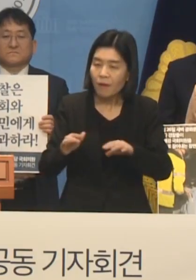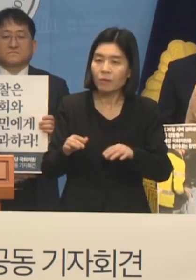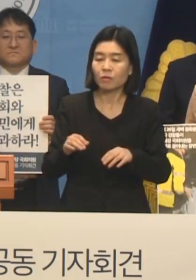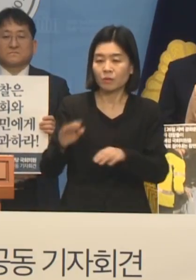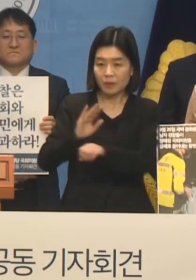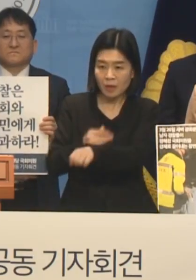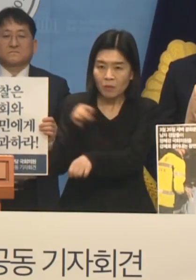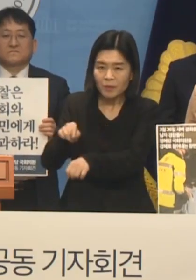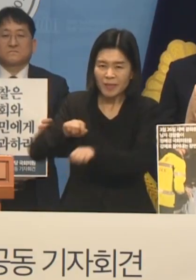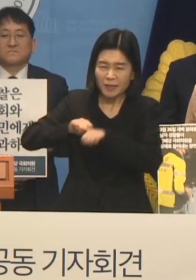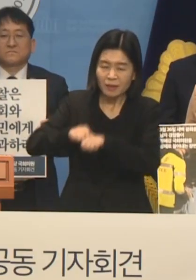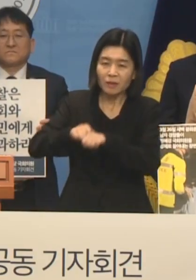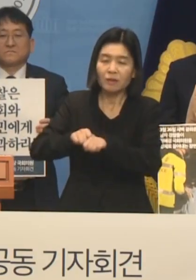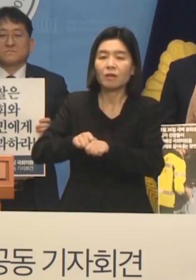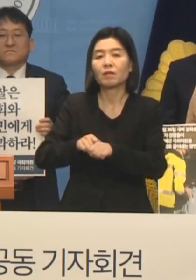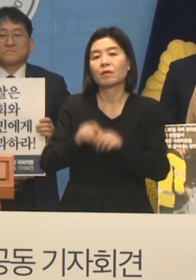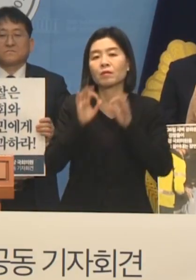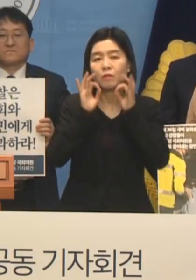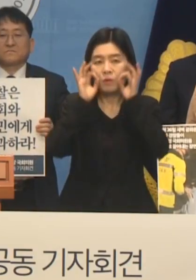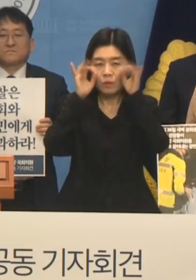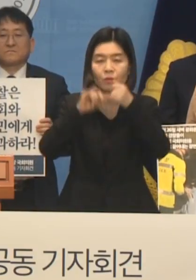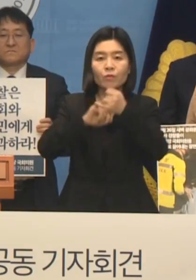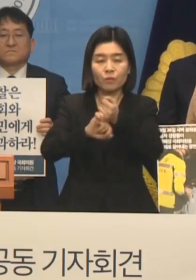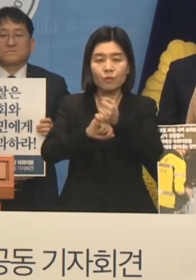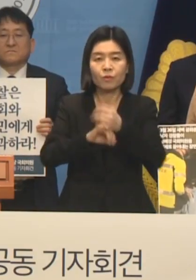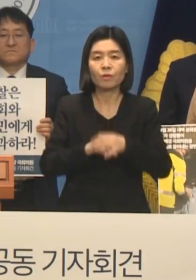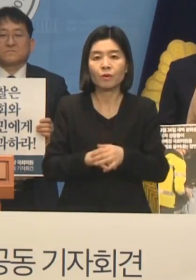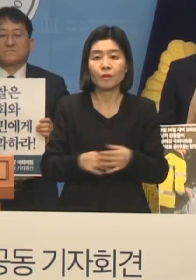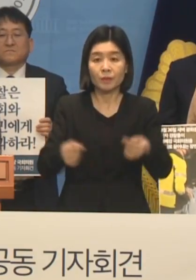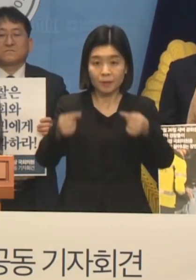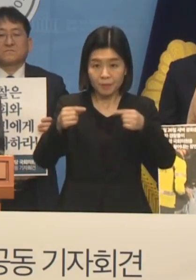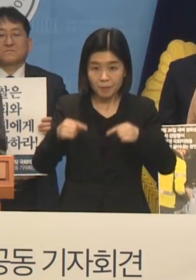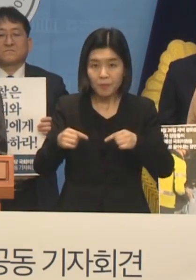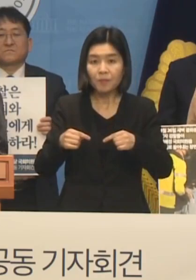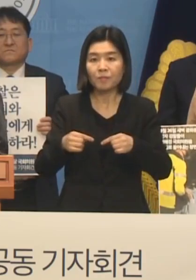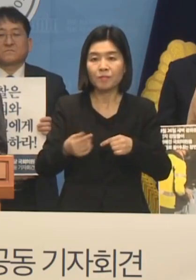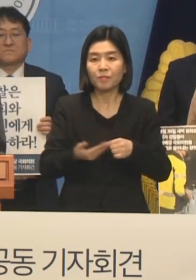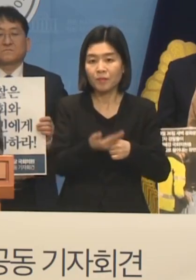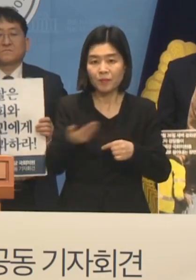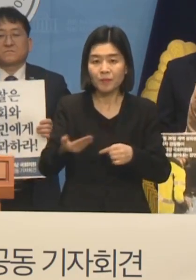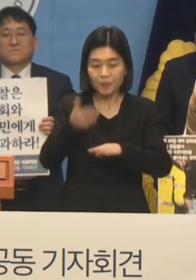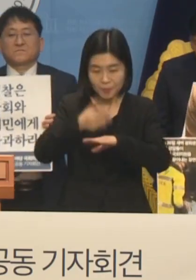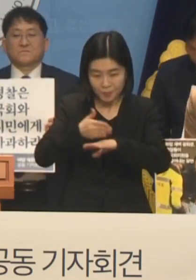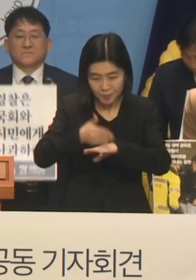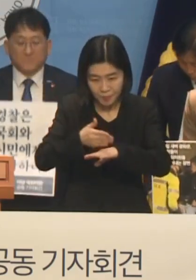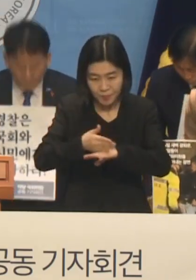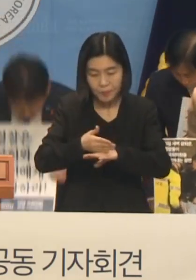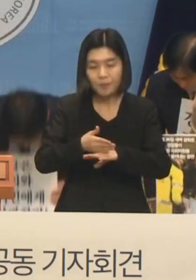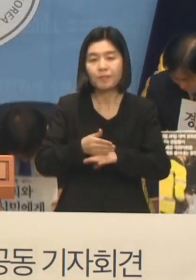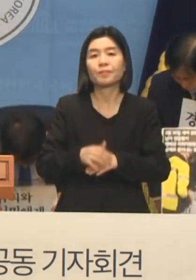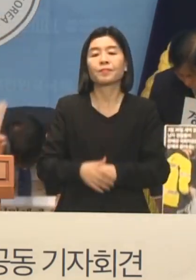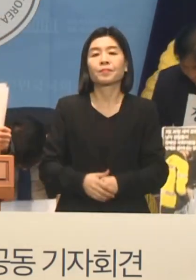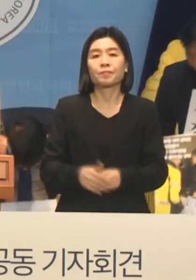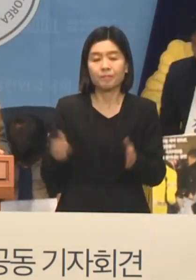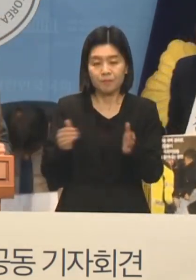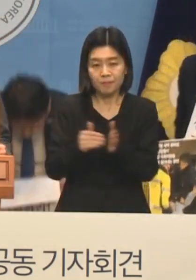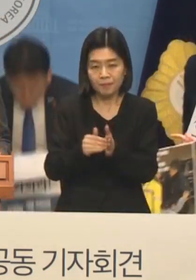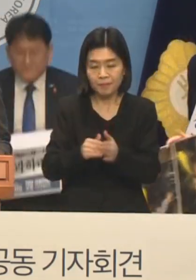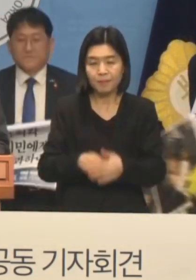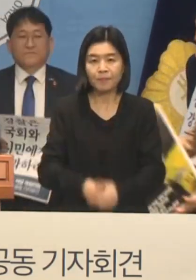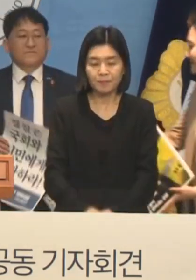수 있도록 저희들이 가진 노력을 다하도록 하겠습니다. 함께해 주신 여러분들 감사합니다. 이것으로 마치겠습니다. 감사합니다.